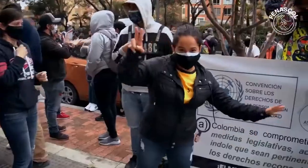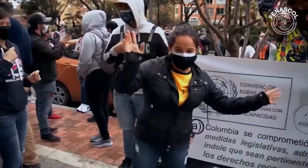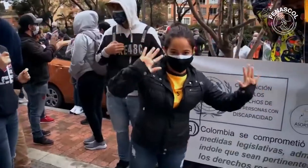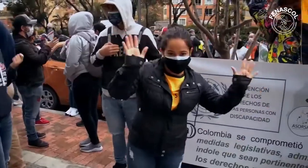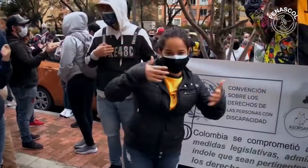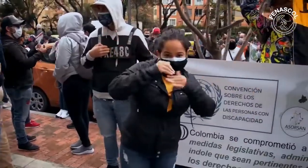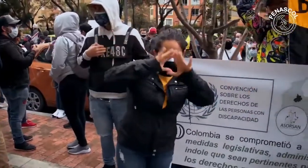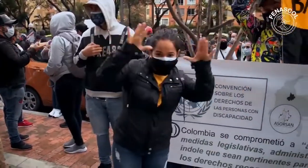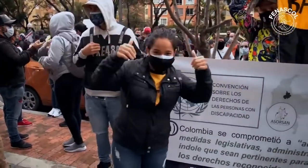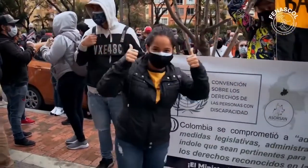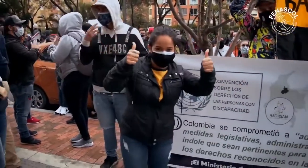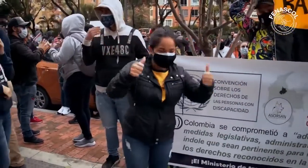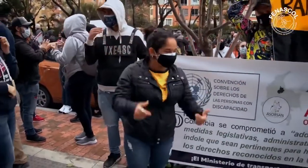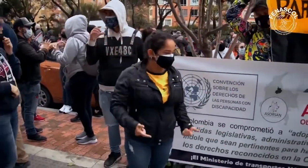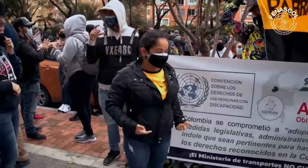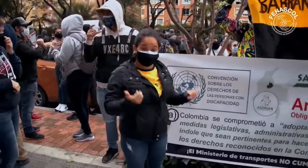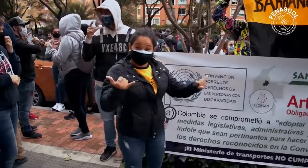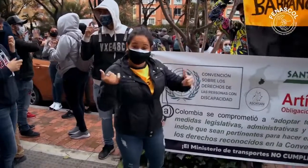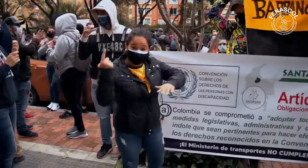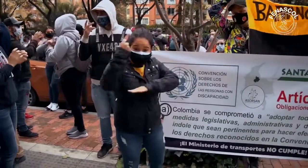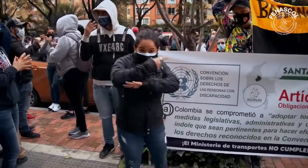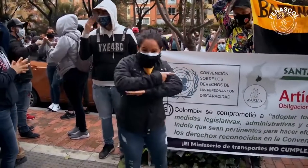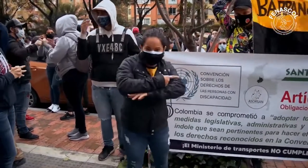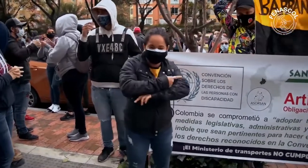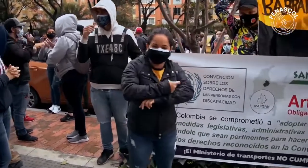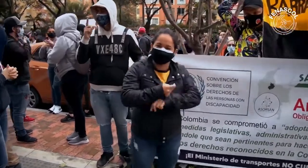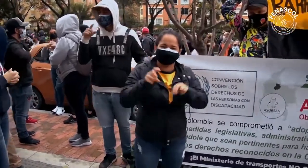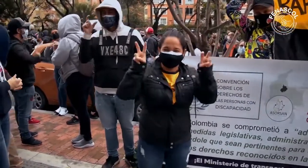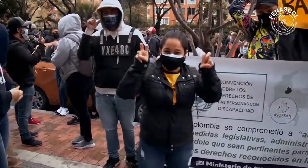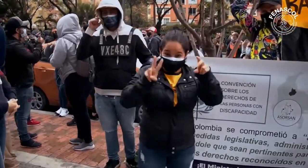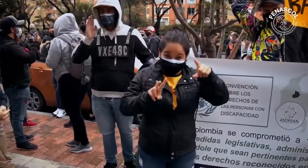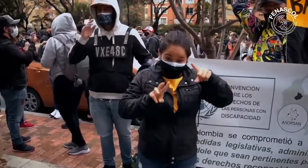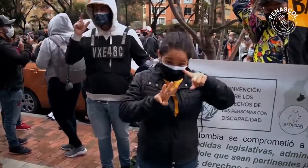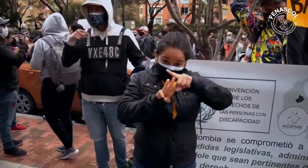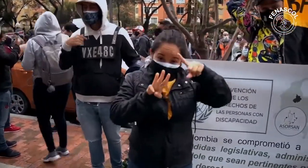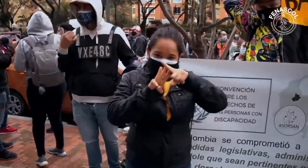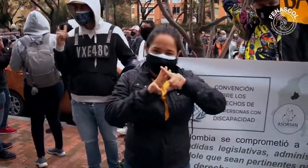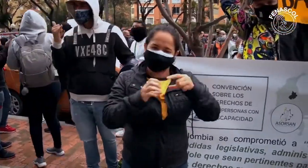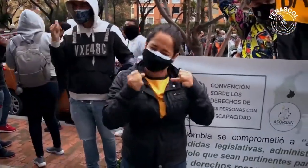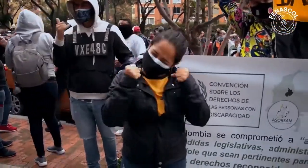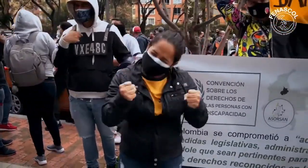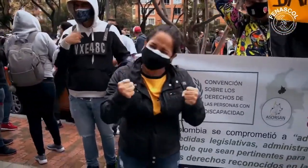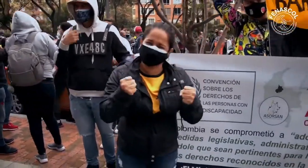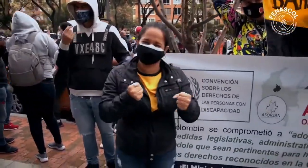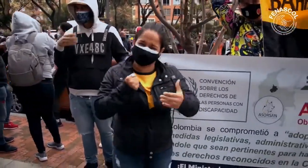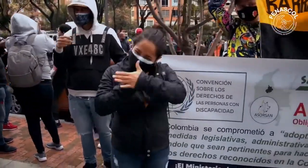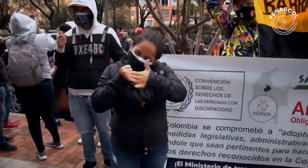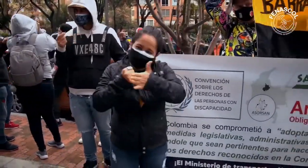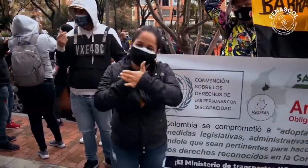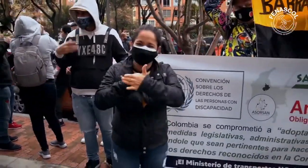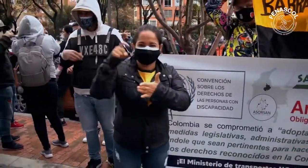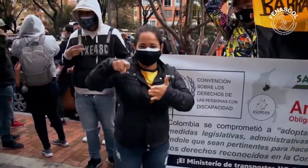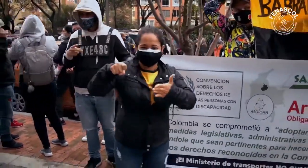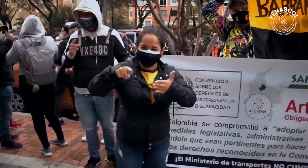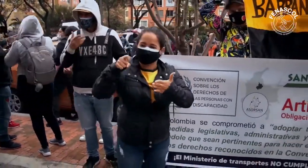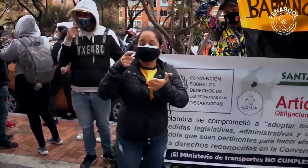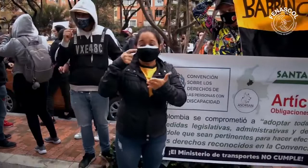Hola, buenos días. En este día estamos aquí por la licencia de conducción. Y vamos a quedarnos aquí, vamos a hacer